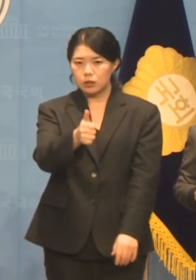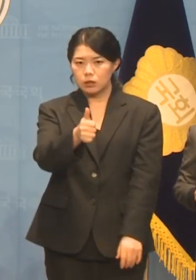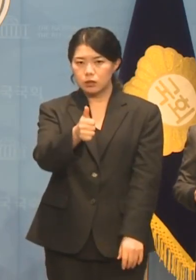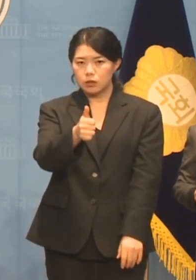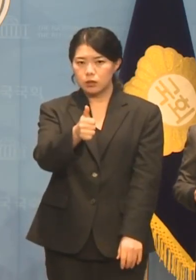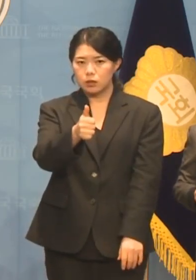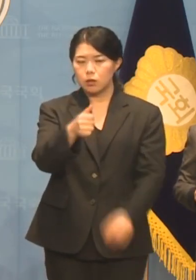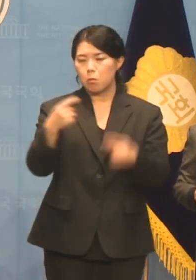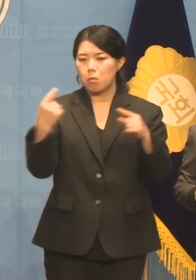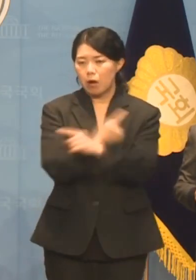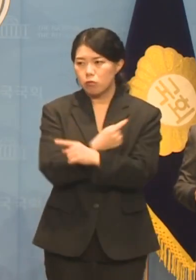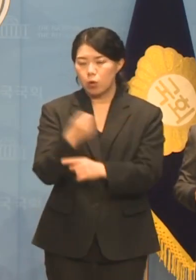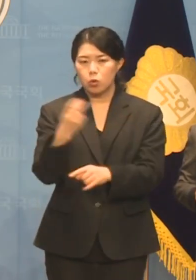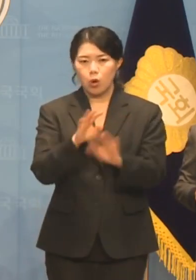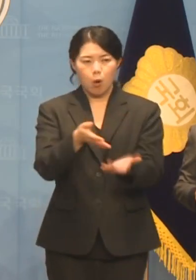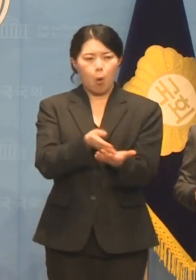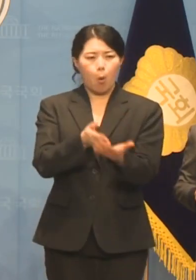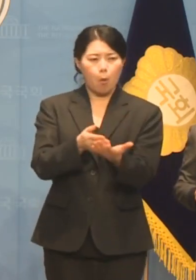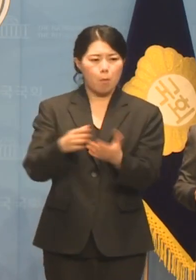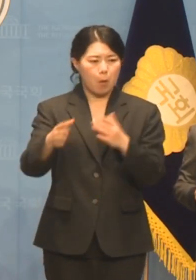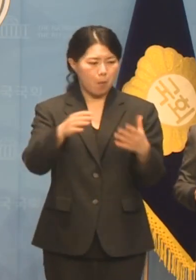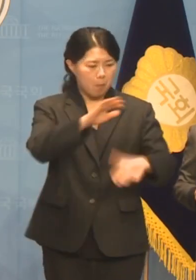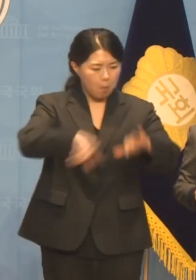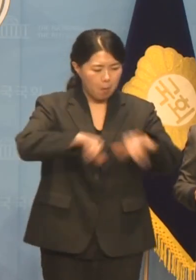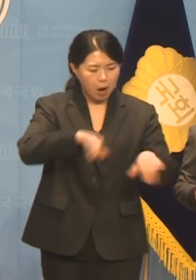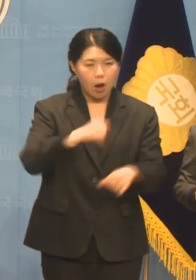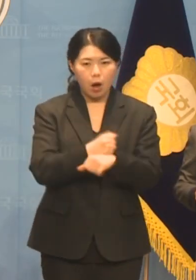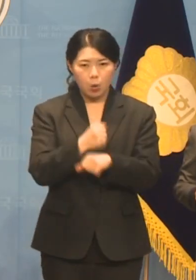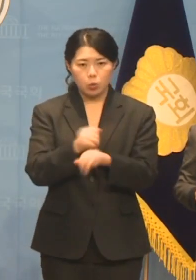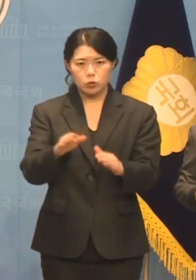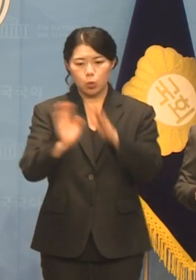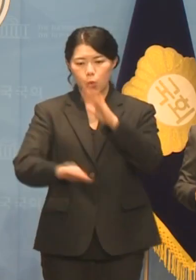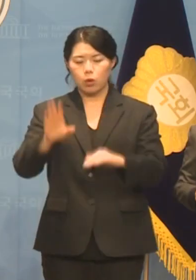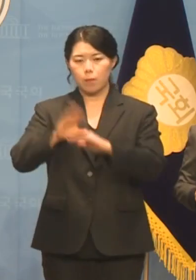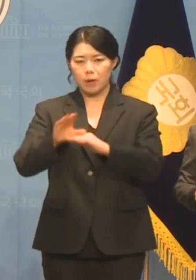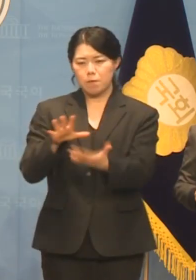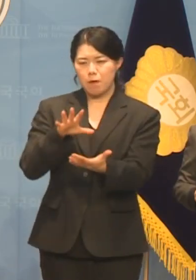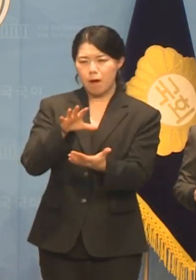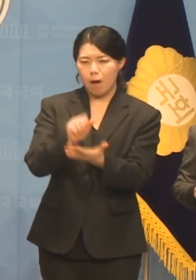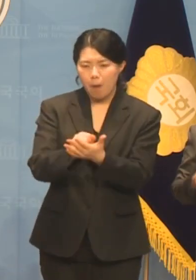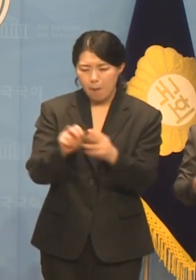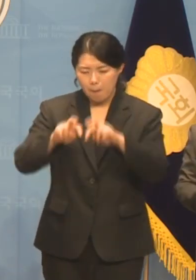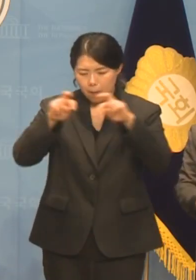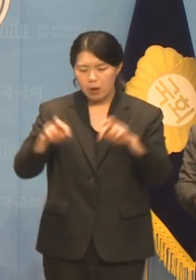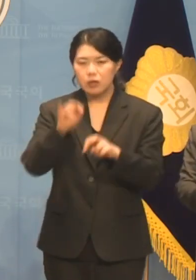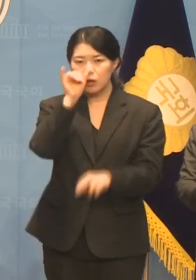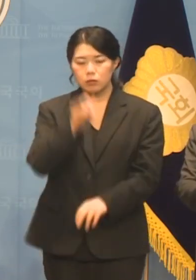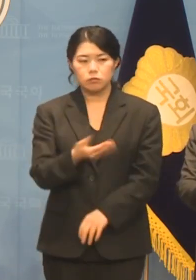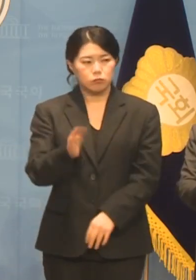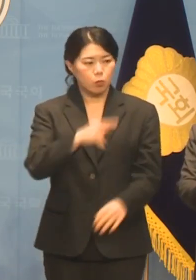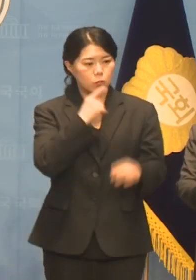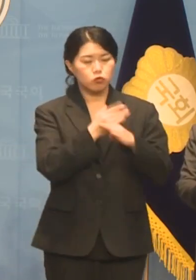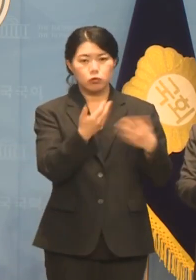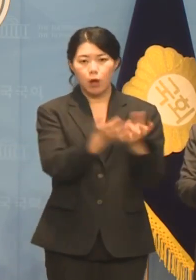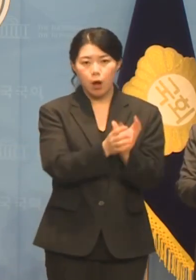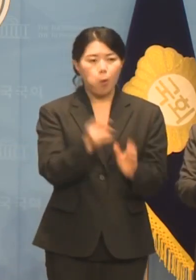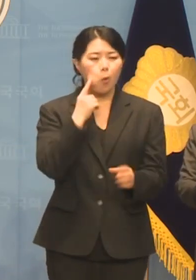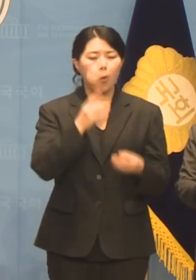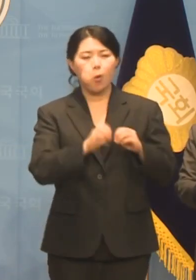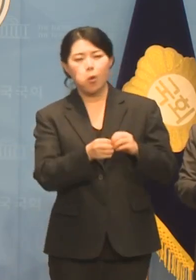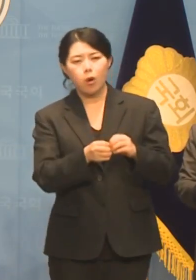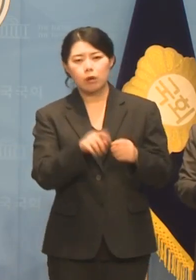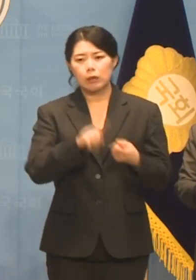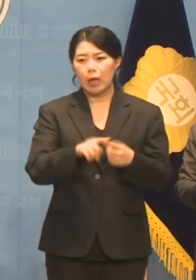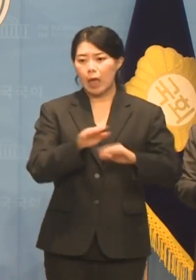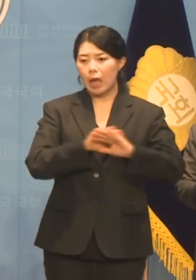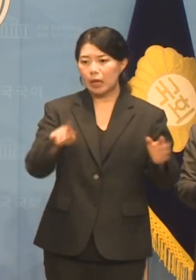사장 교체와 언론 압수수색 통해 공영방송을 장악하려는 정황도 명백합니다. 반면 민주당이 허위 조작 정보에